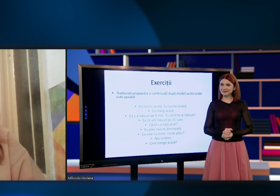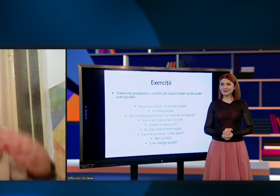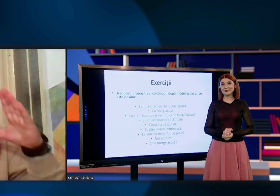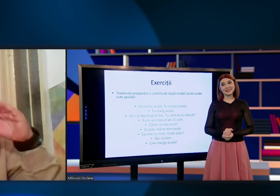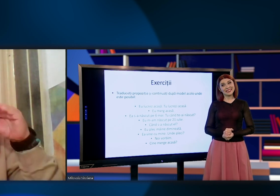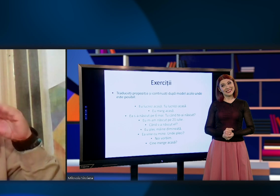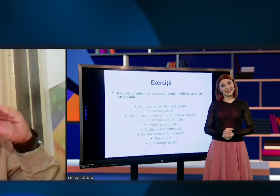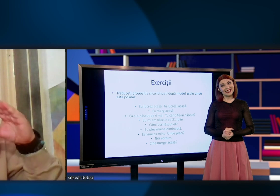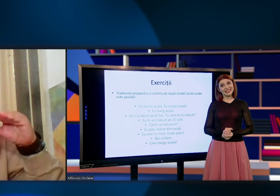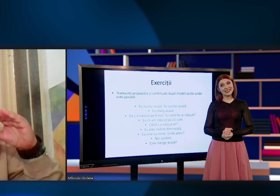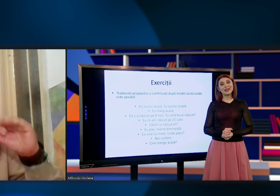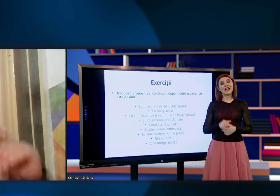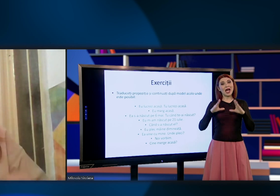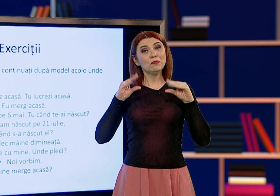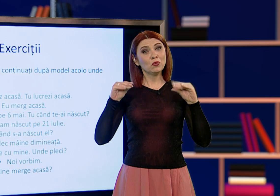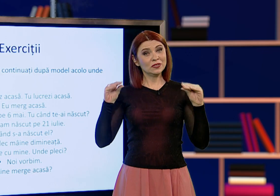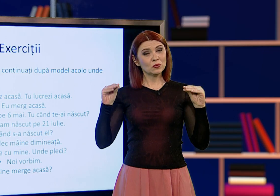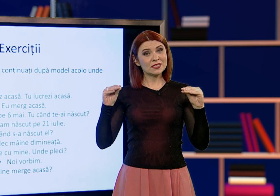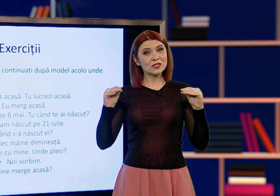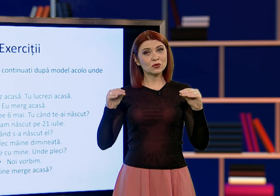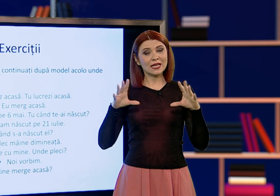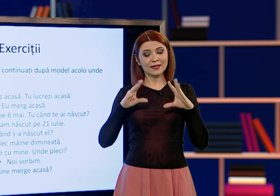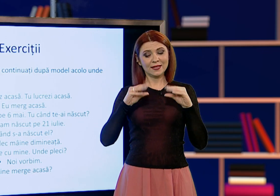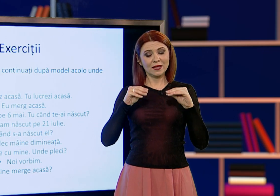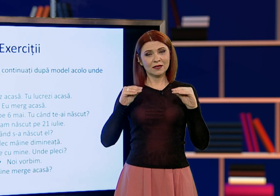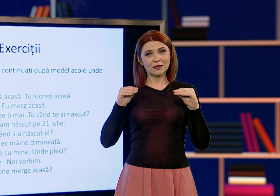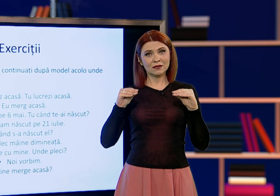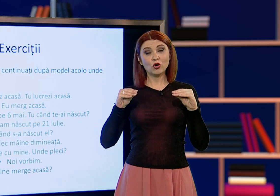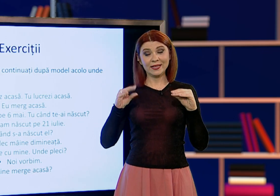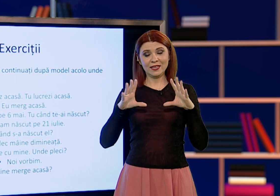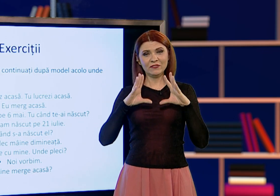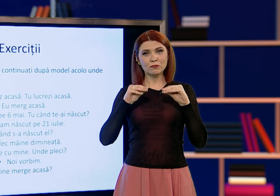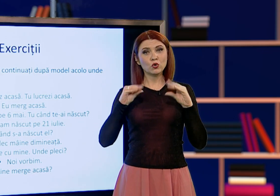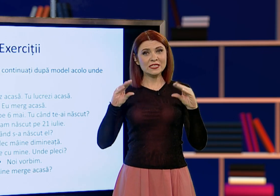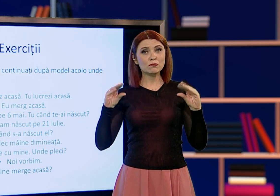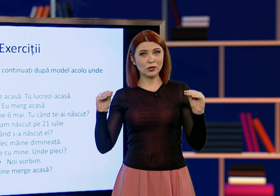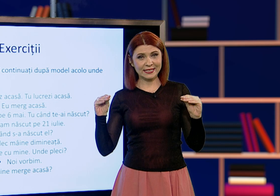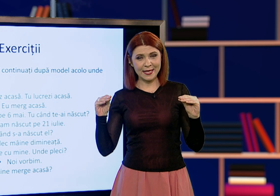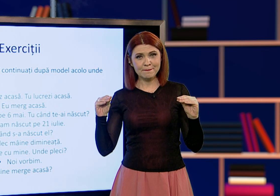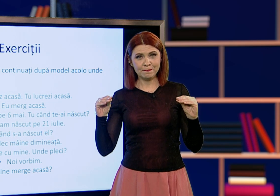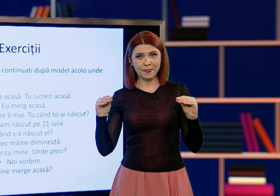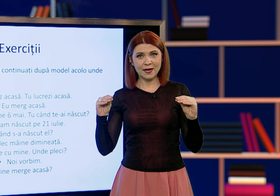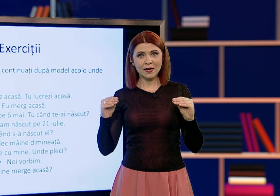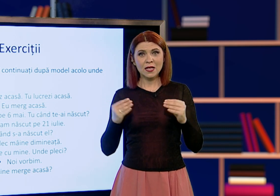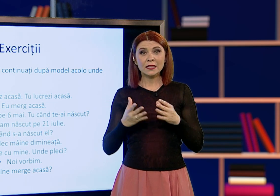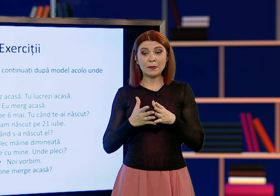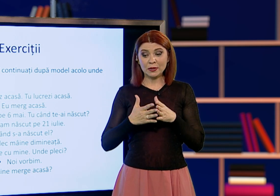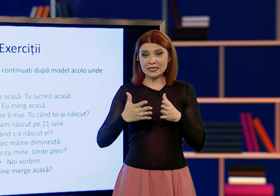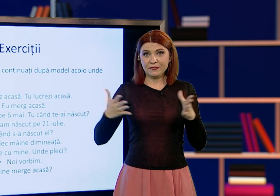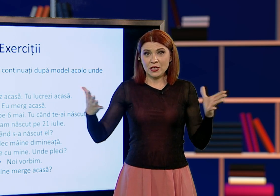mult am mult cu sensul Da de colectiv mulți multe da dar poate să fie